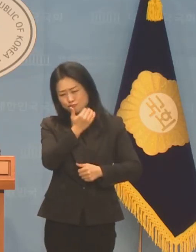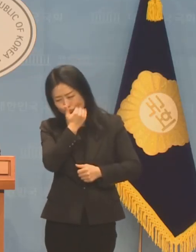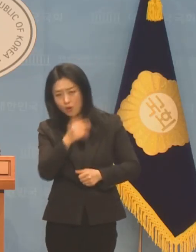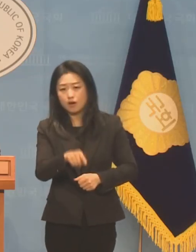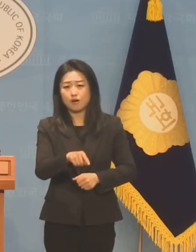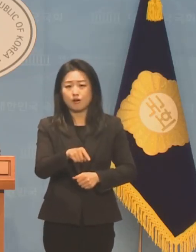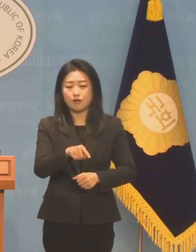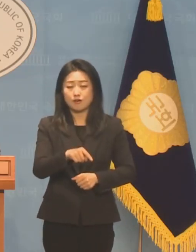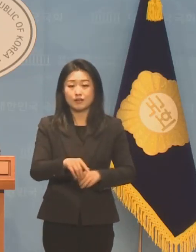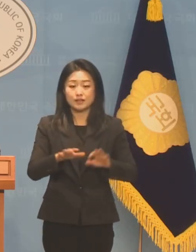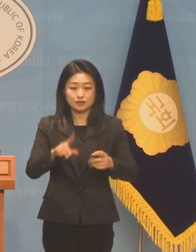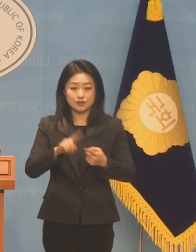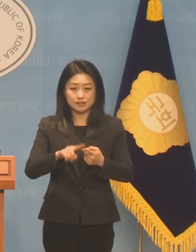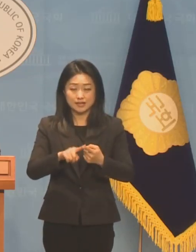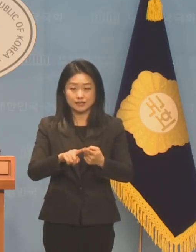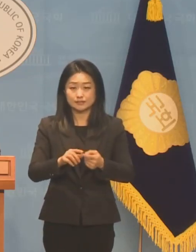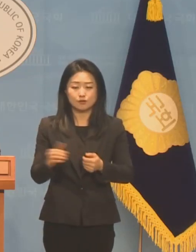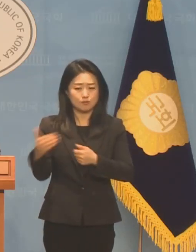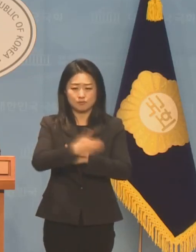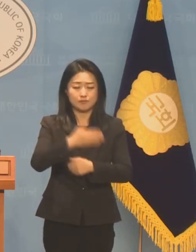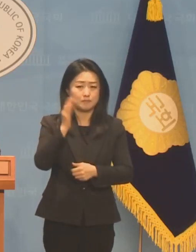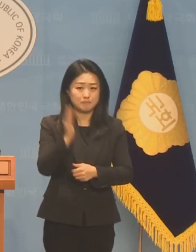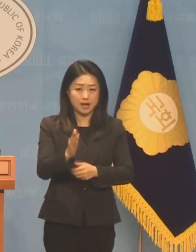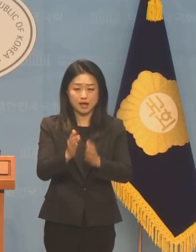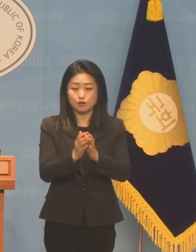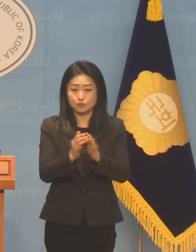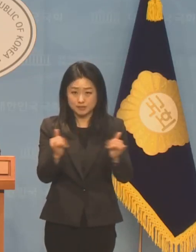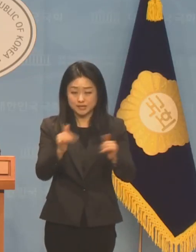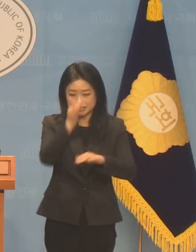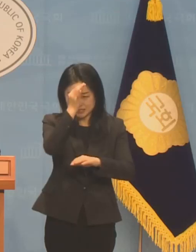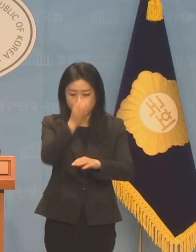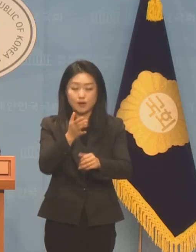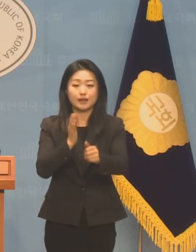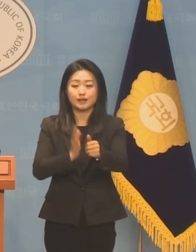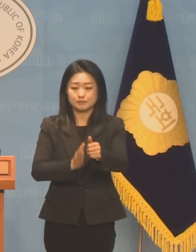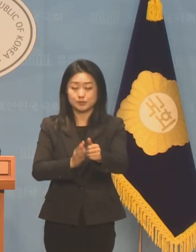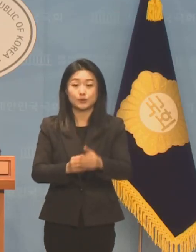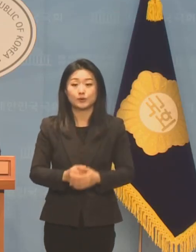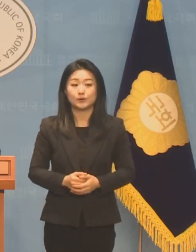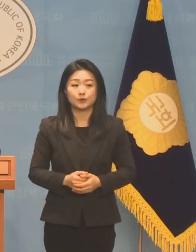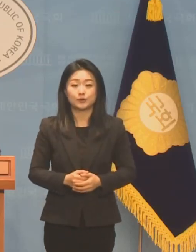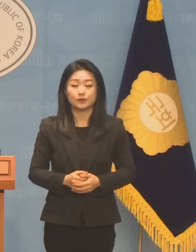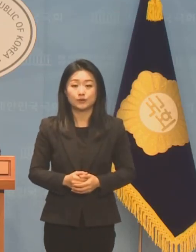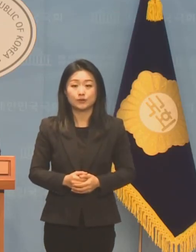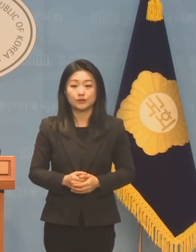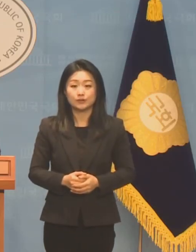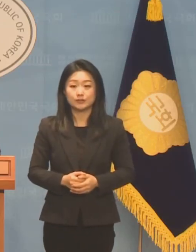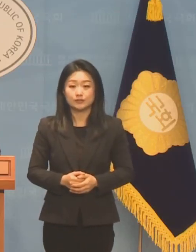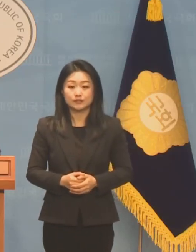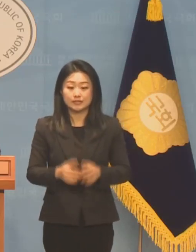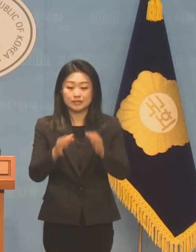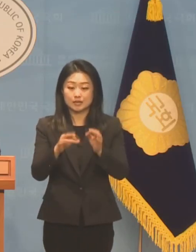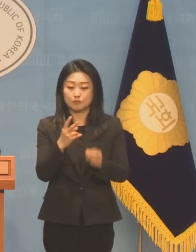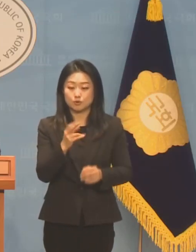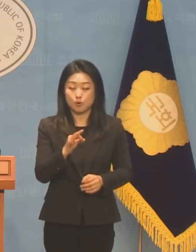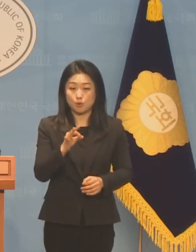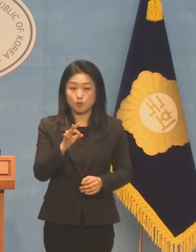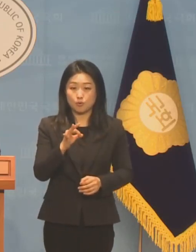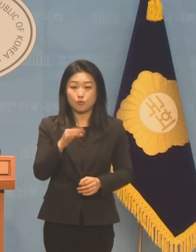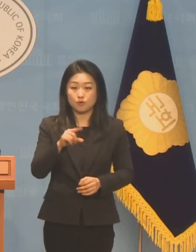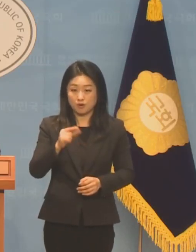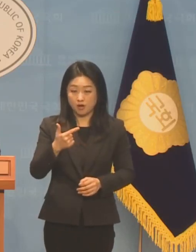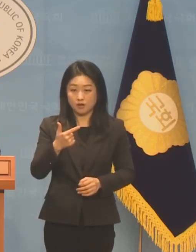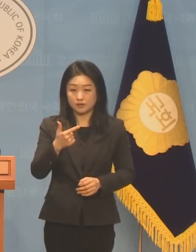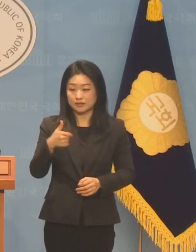해당 안건을 당장 철회하고 국민들께 사과하십시오. 해당 안건을 발의한 김용원